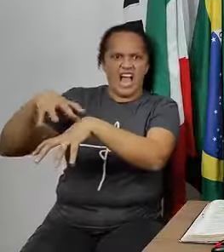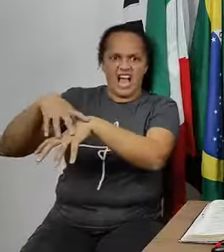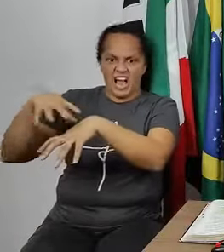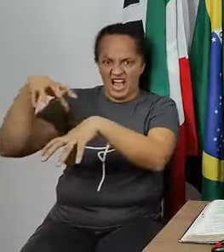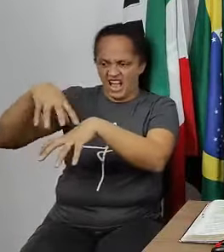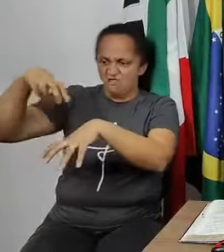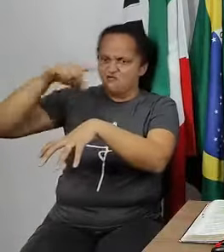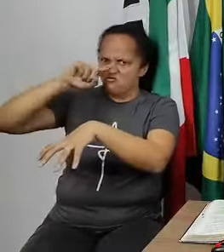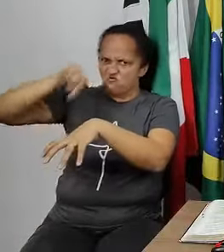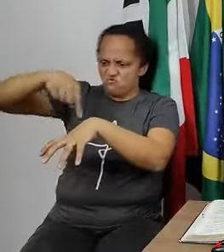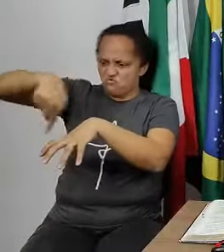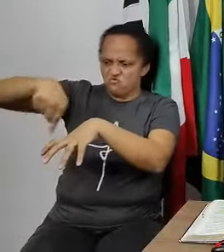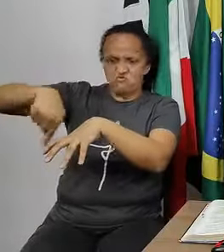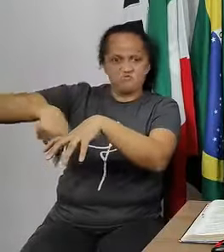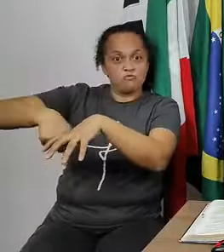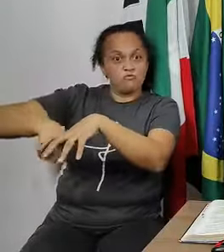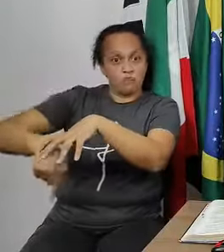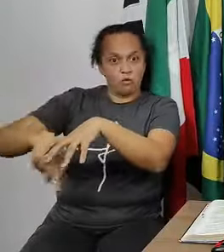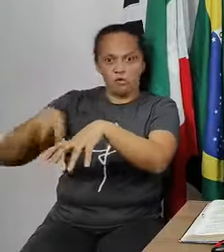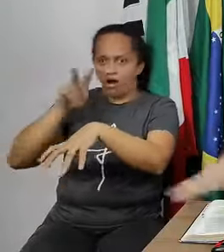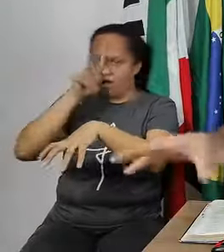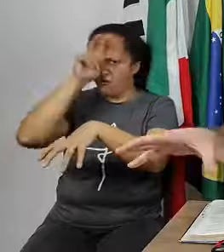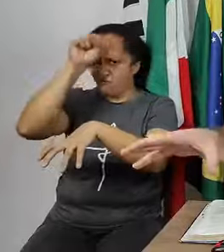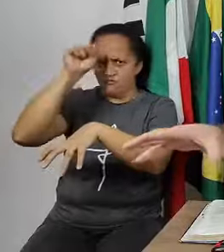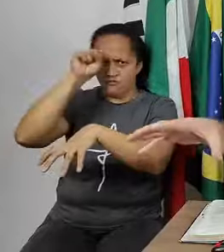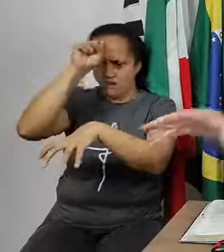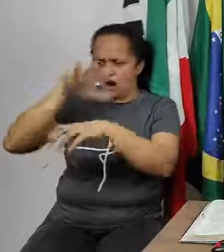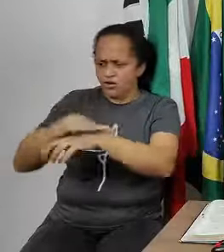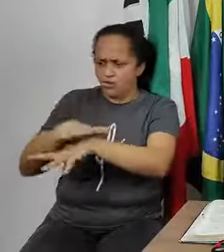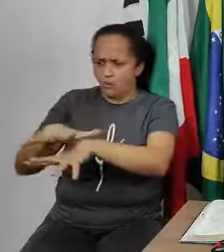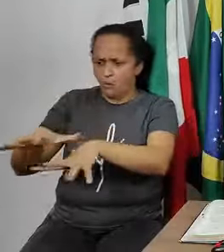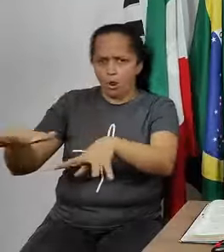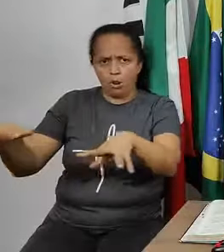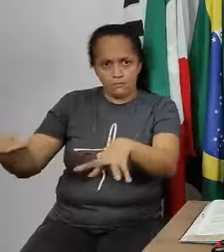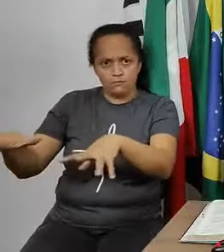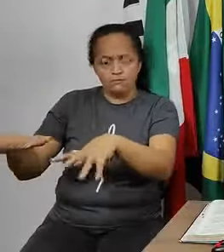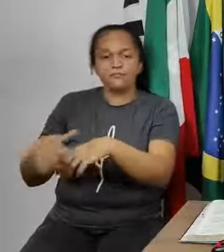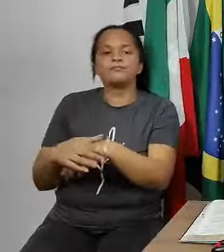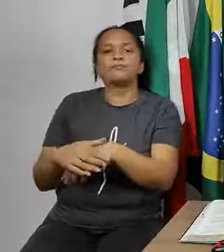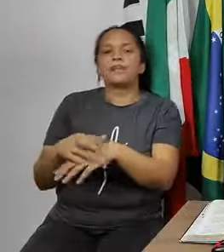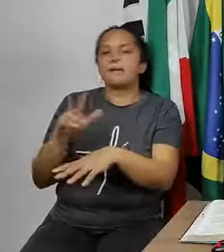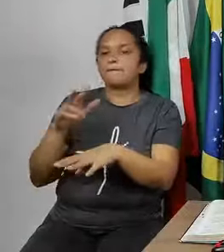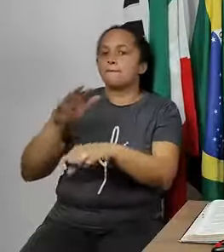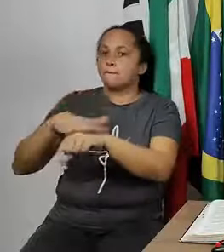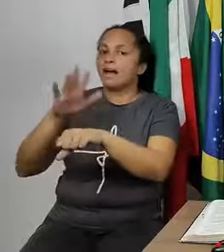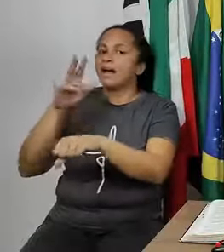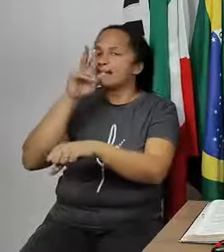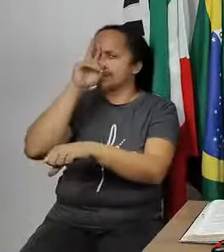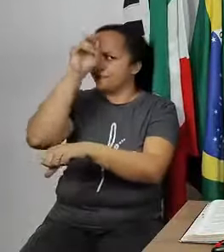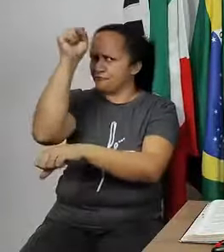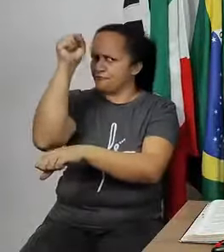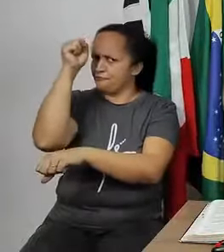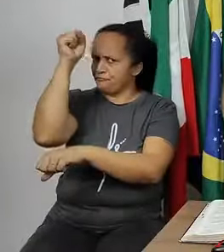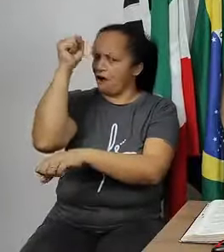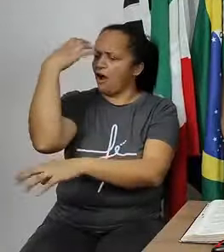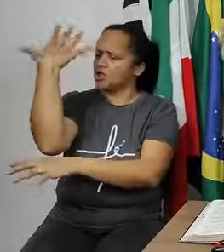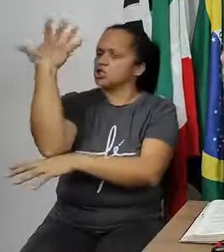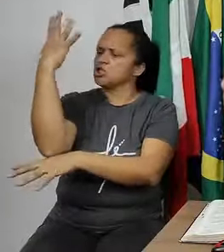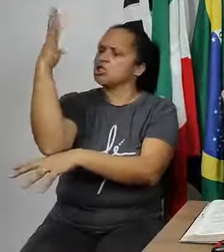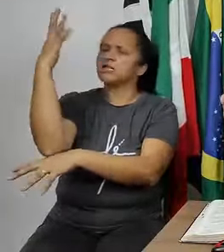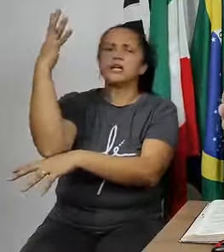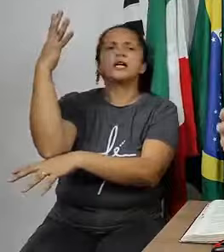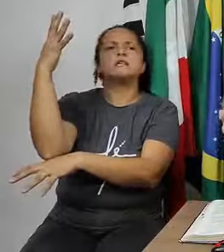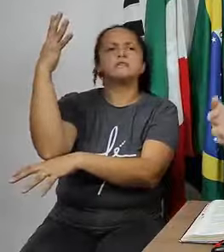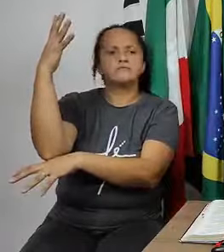a raiz e quanto mais extensa ela for, mais fixa a